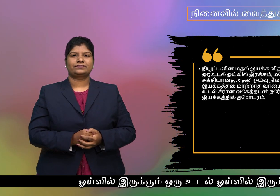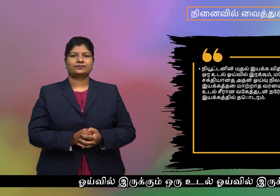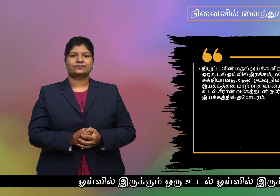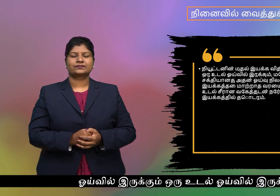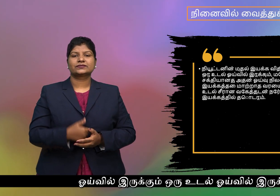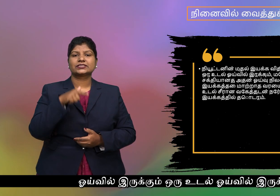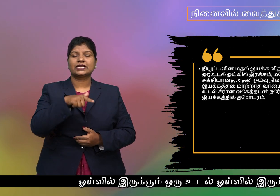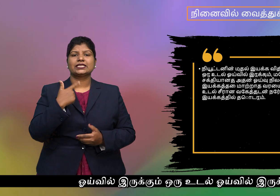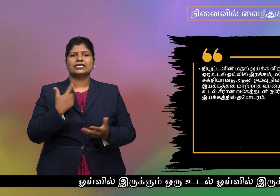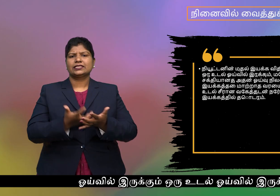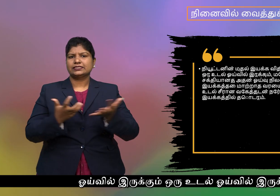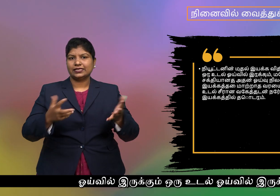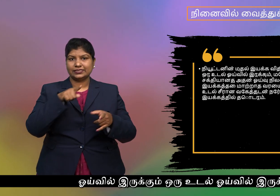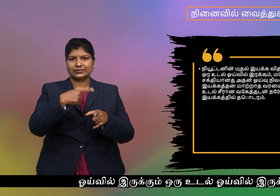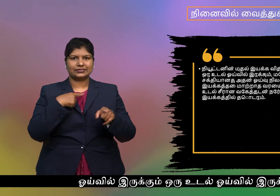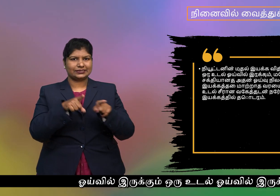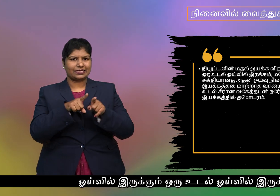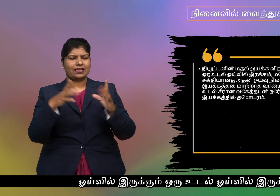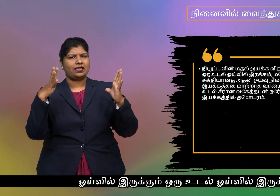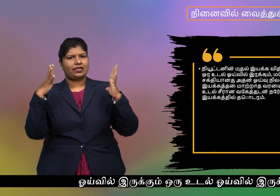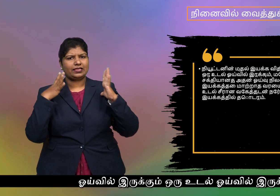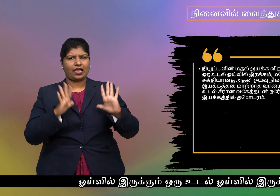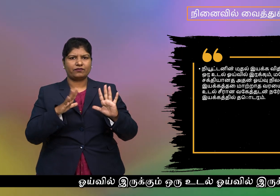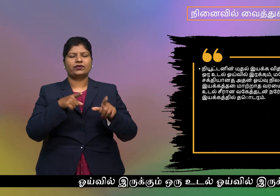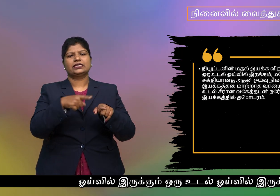ஓய்வில் இருக்கும் ஒரு உடல் ஓய்வில் இருக்கும்.